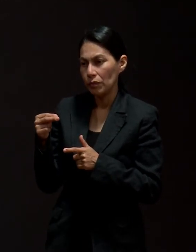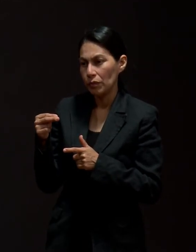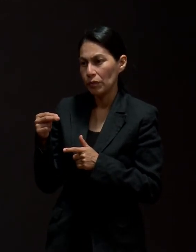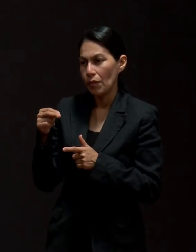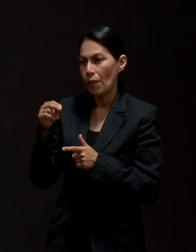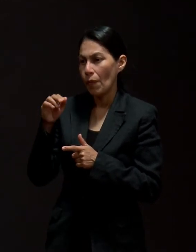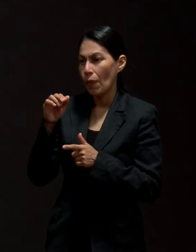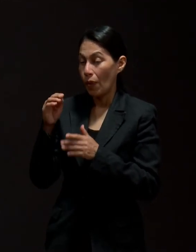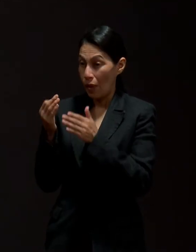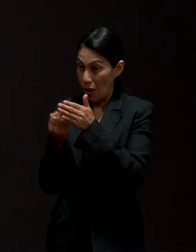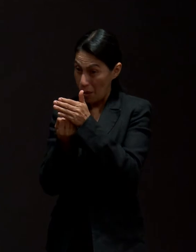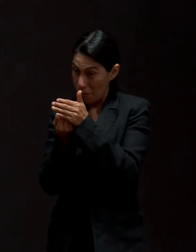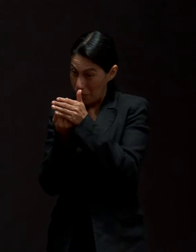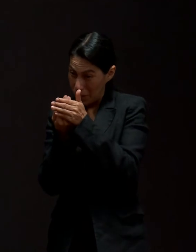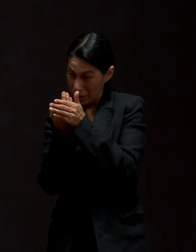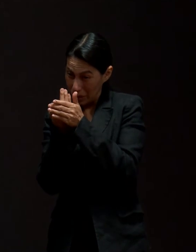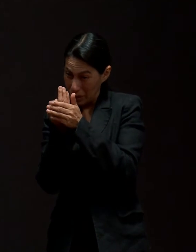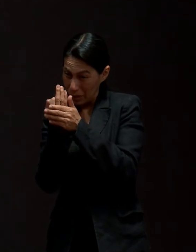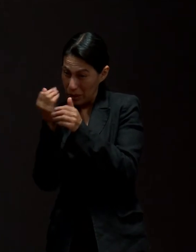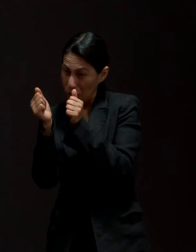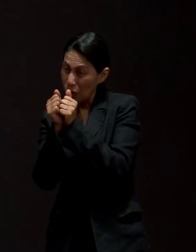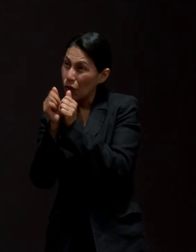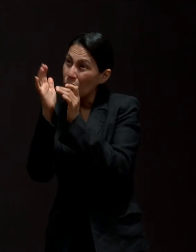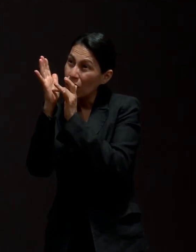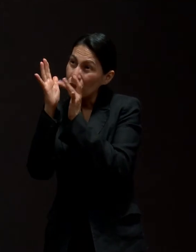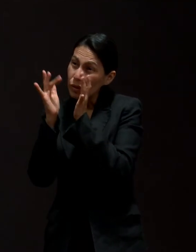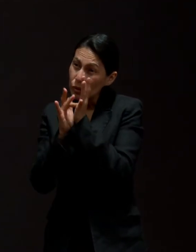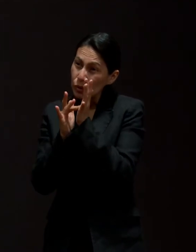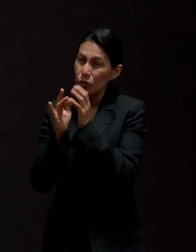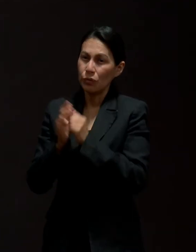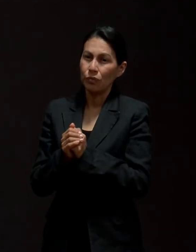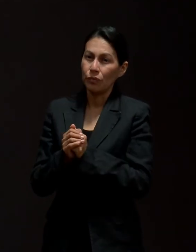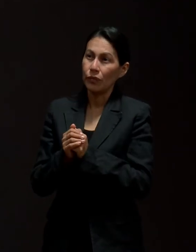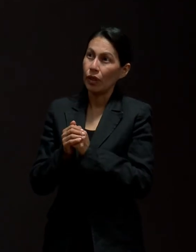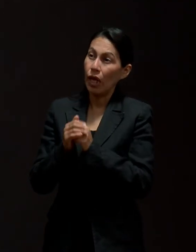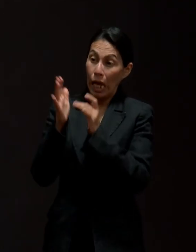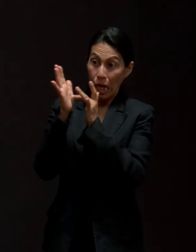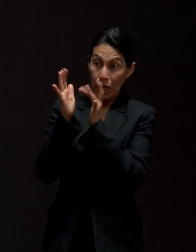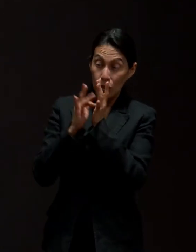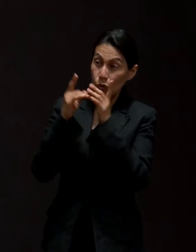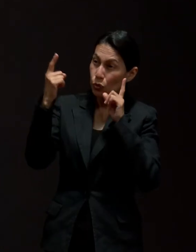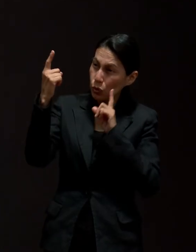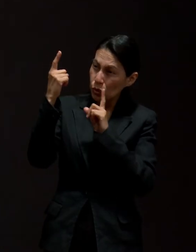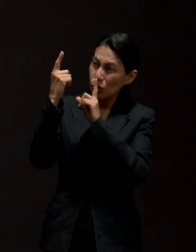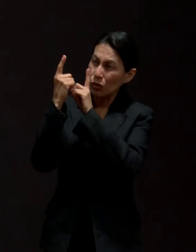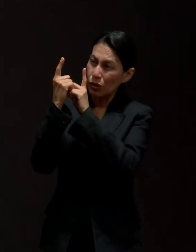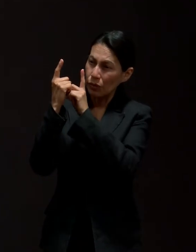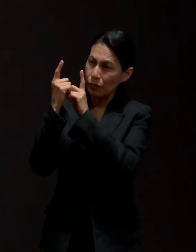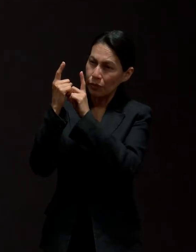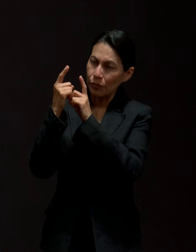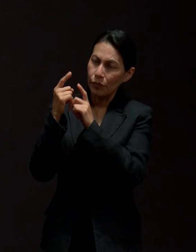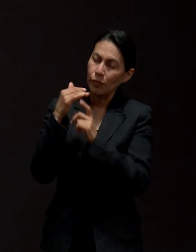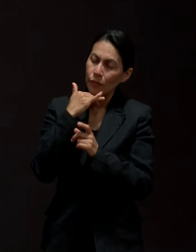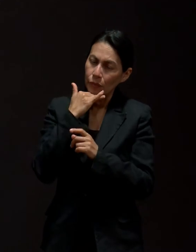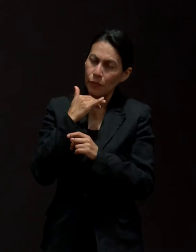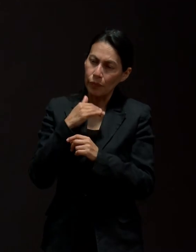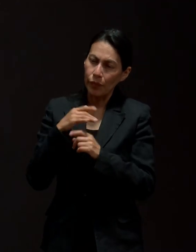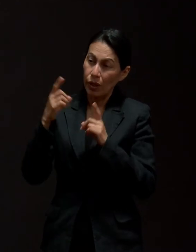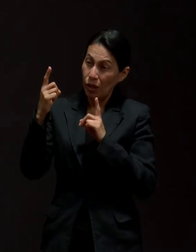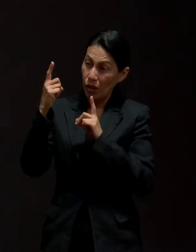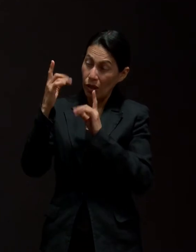como Amanecer con Jesús, al Encuentro con